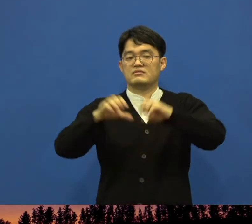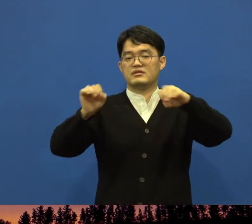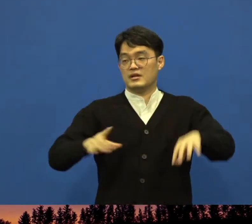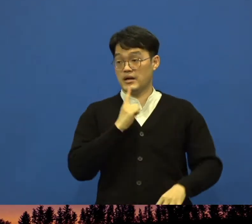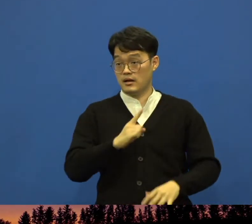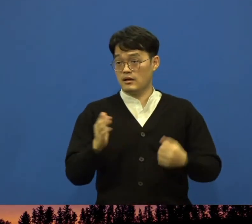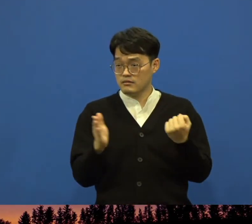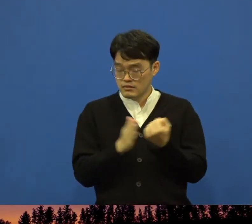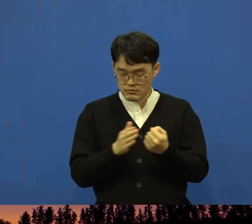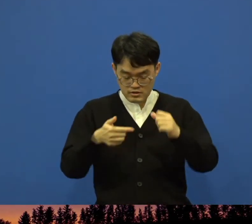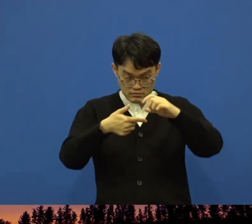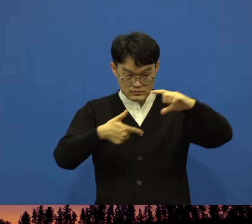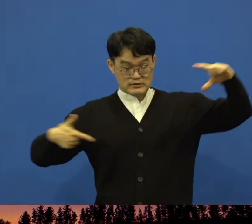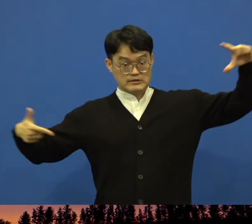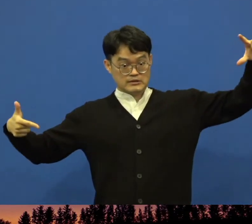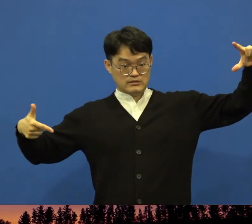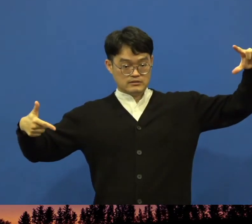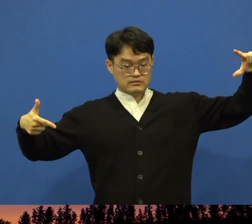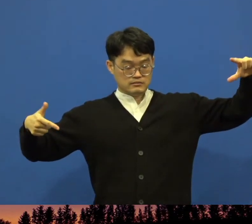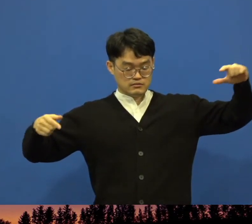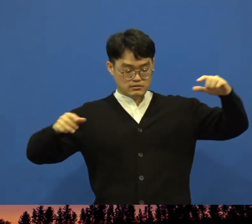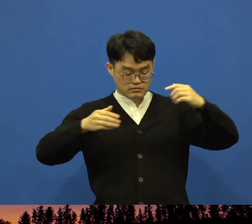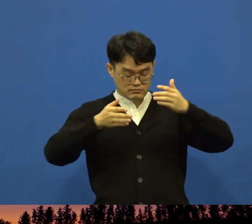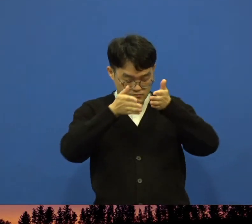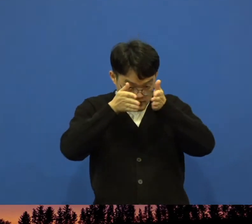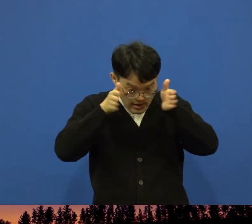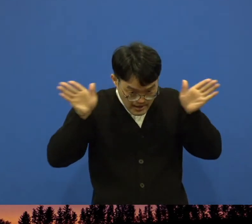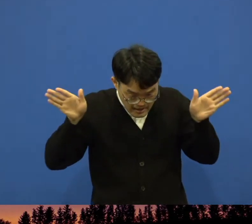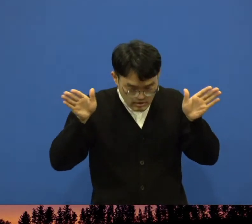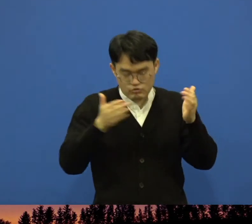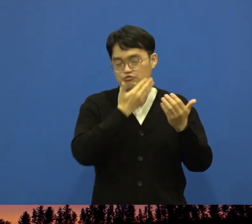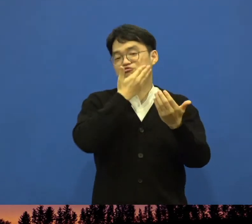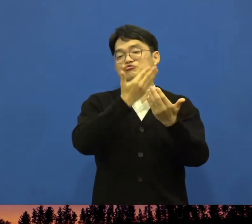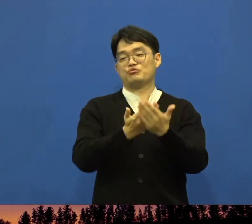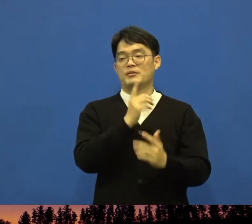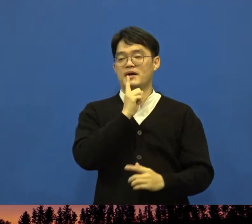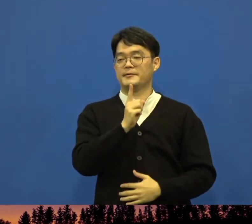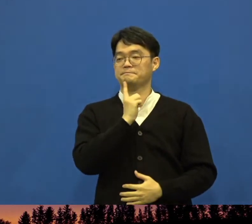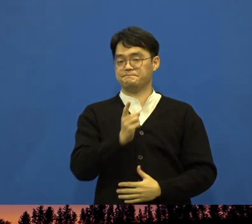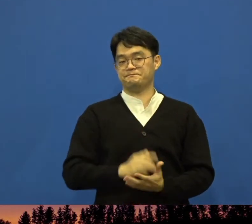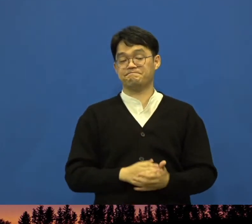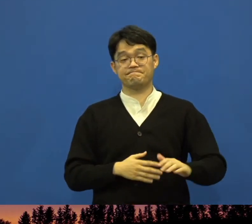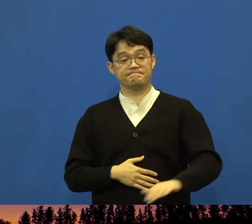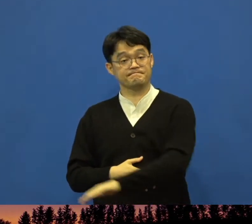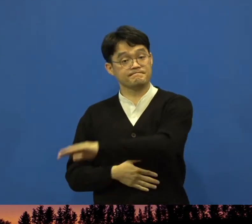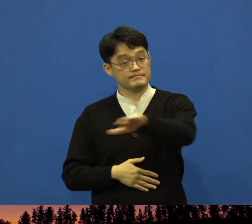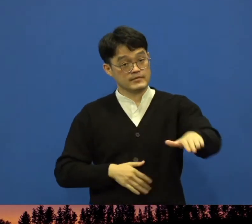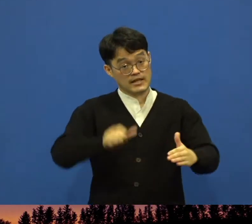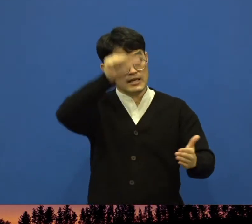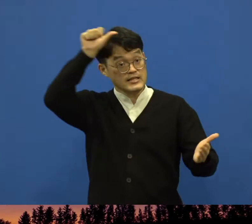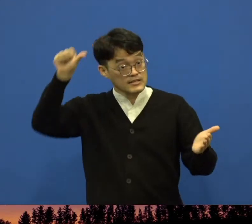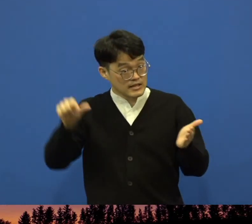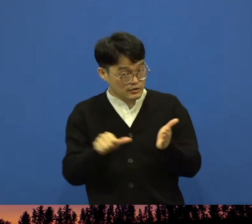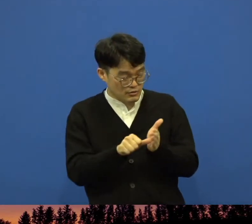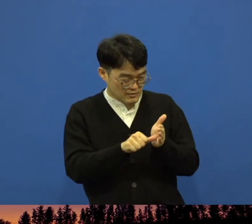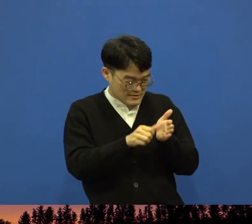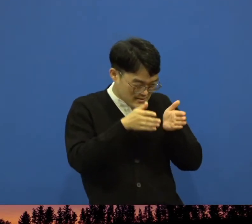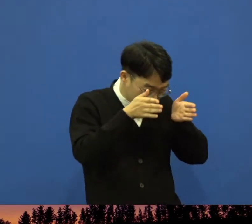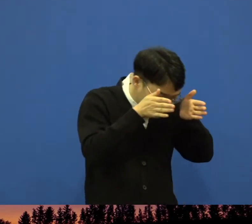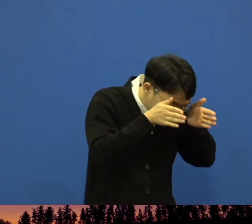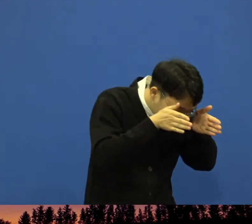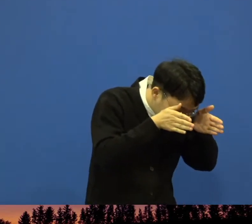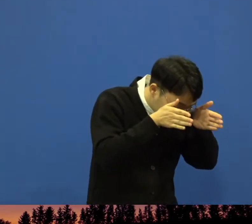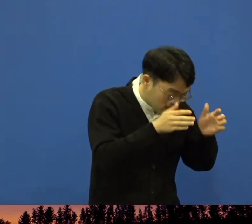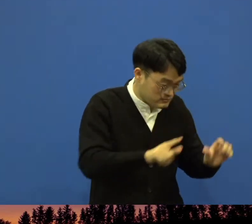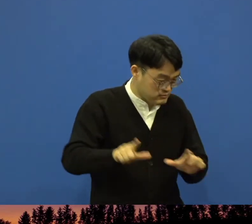힘이 굉장히 중요한 것. 전체를 보는 것. 내 인생도 전체를 보는 것. 내가 어디에 와